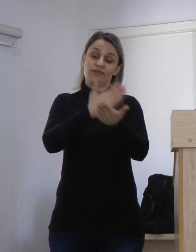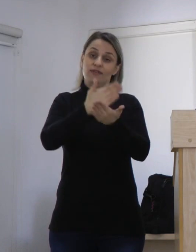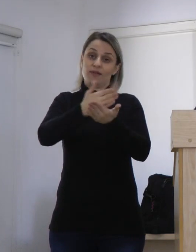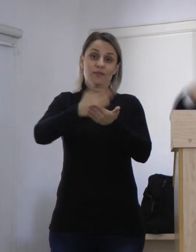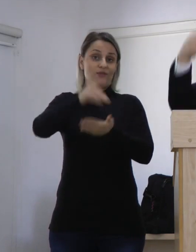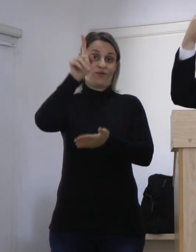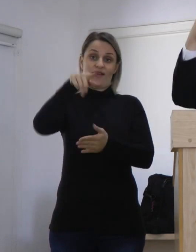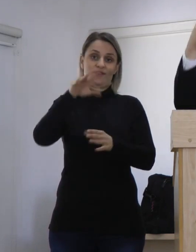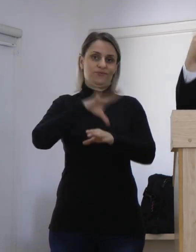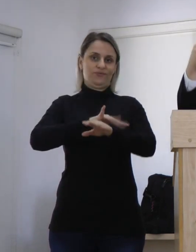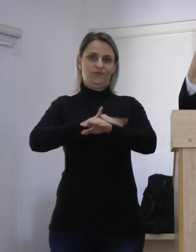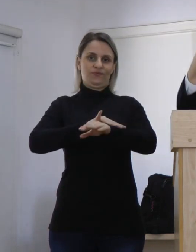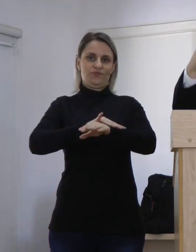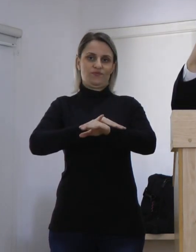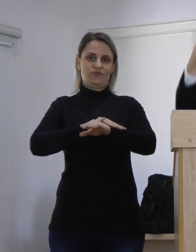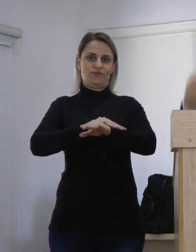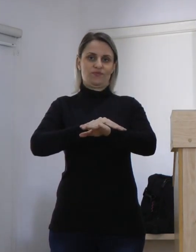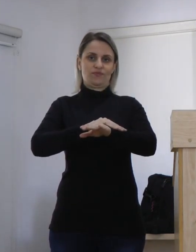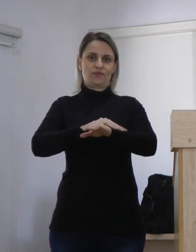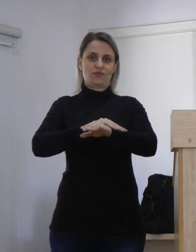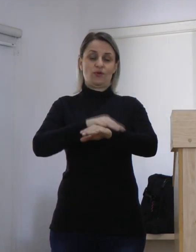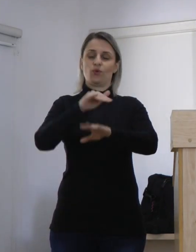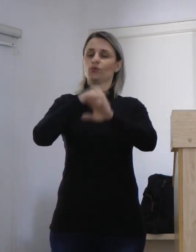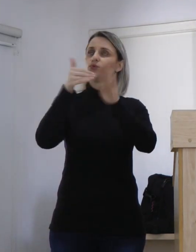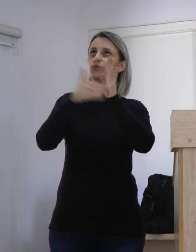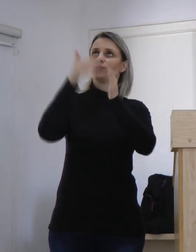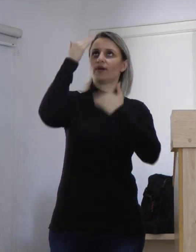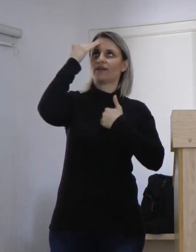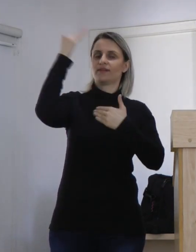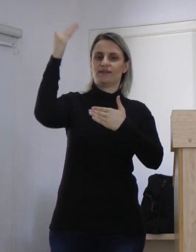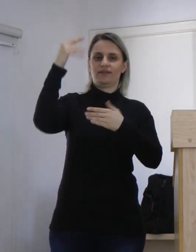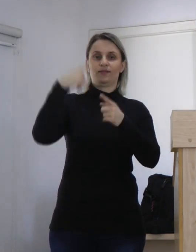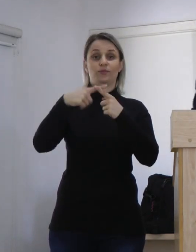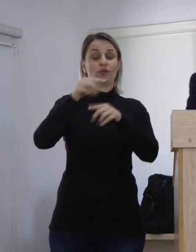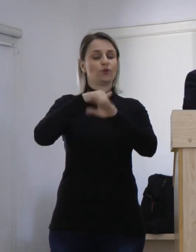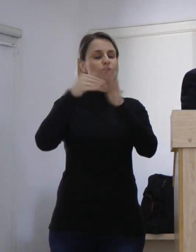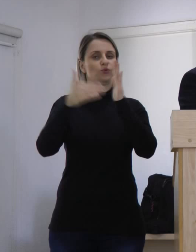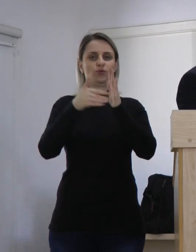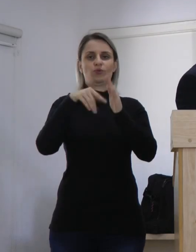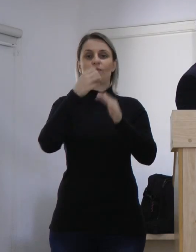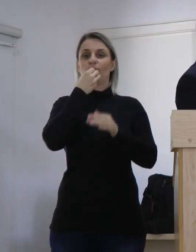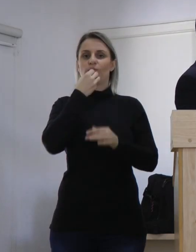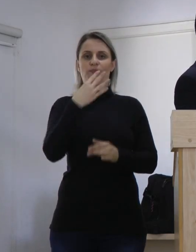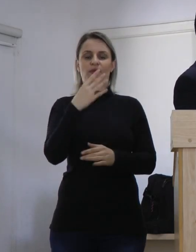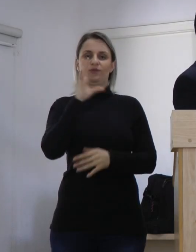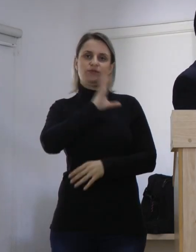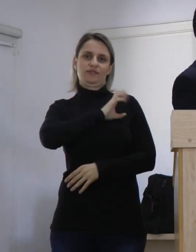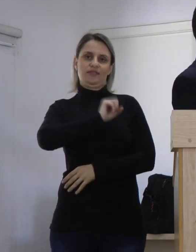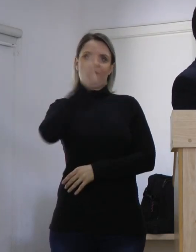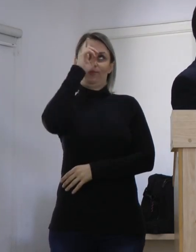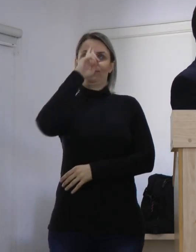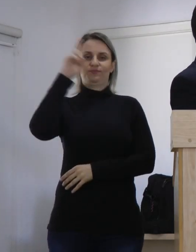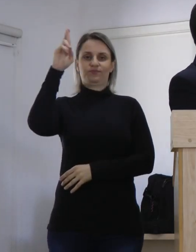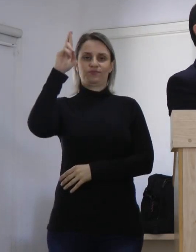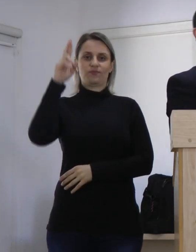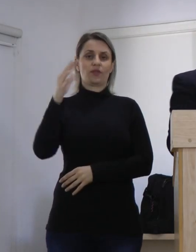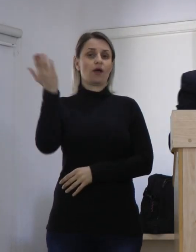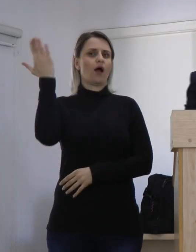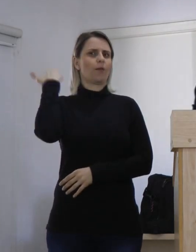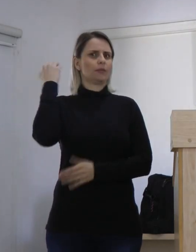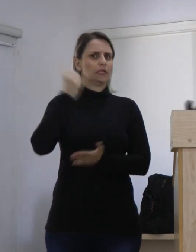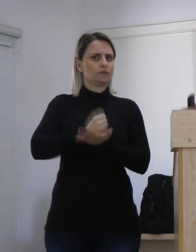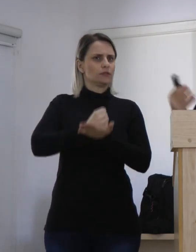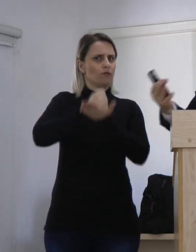enfermidade. De tudo dai graças, porque tudo concorre para o bem daqueles que amam o Senhor. Antes a salvação era muito difícil, com a